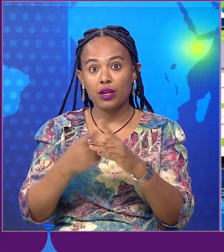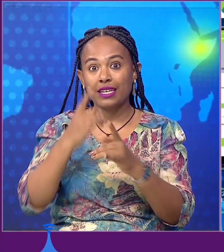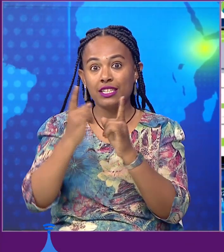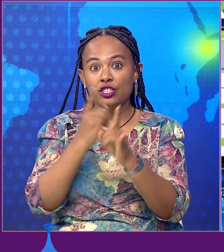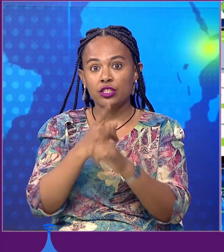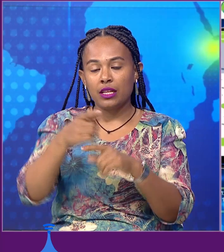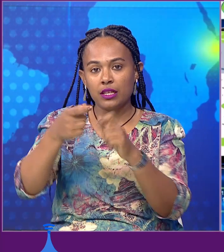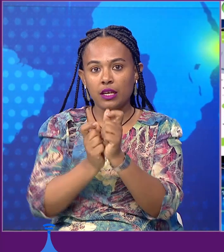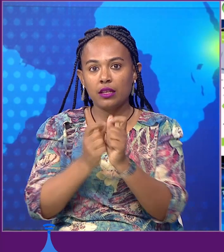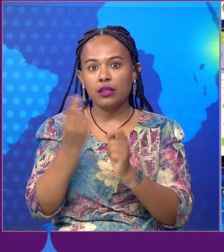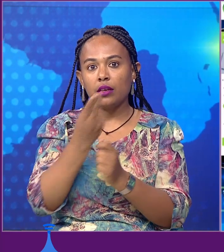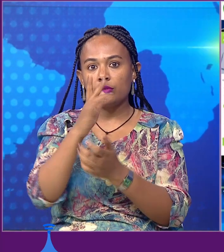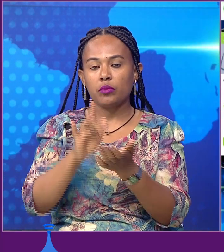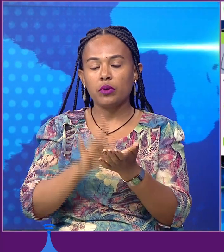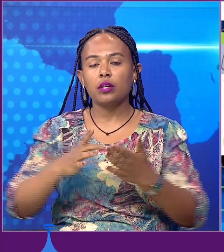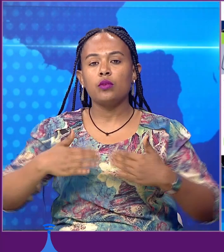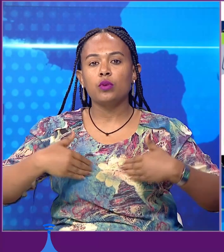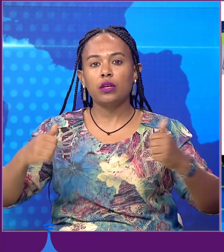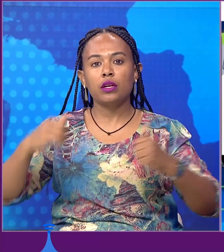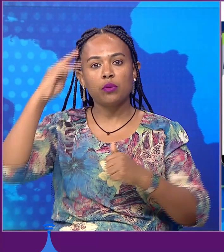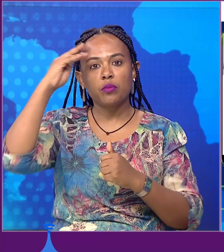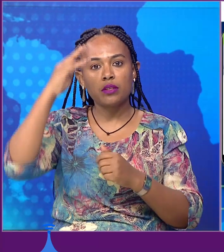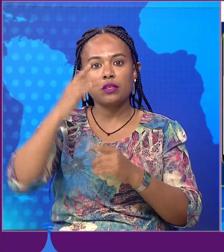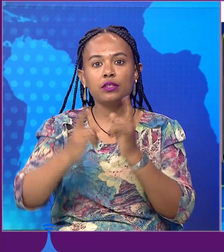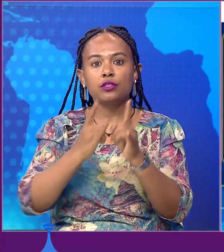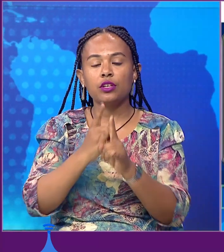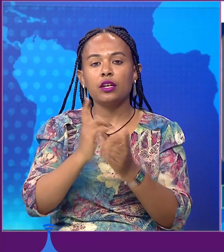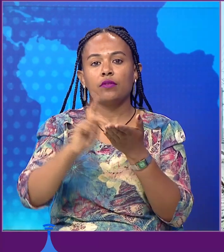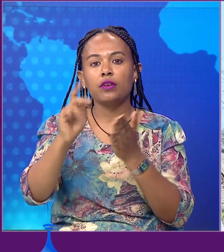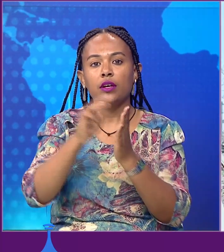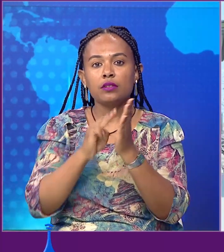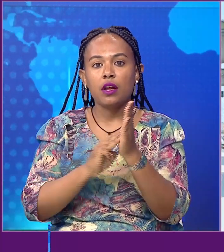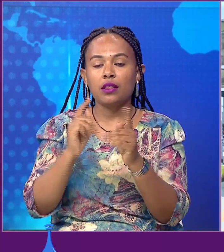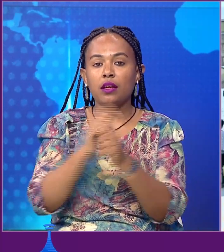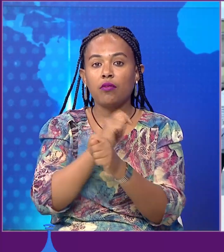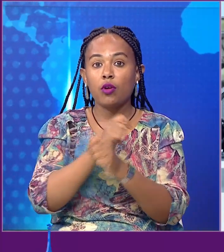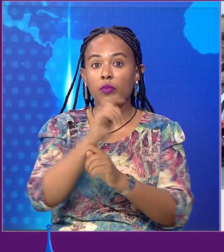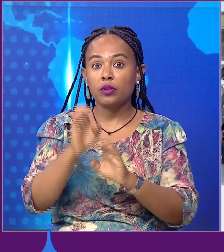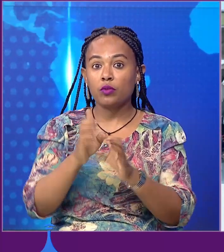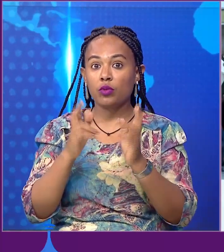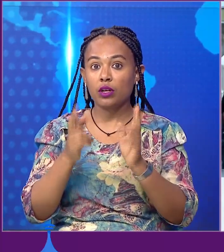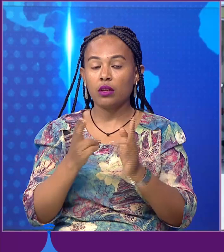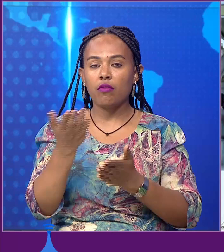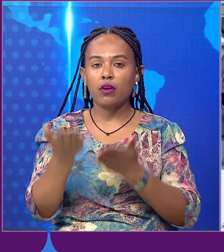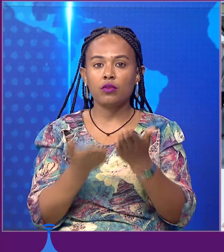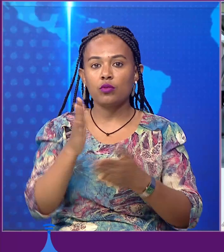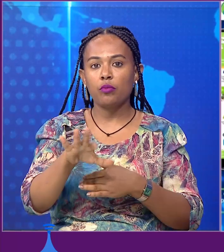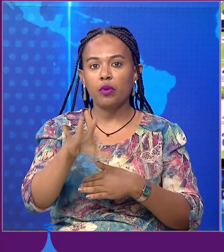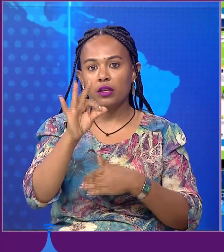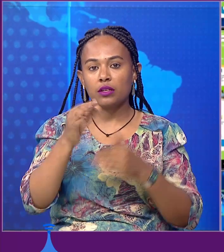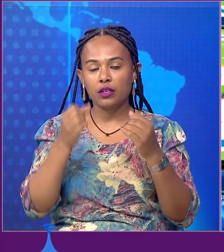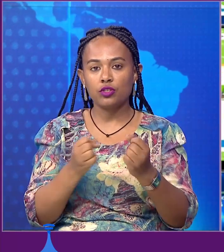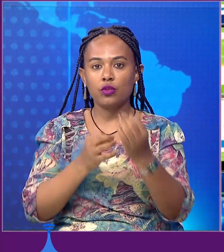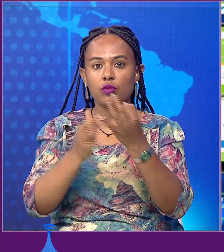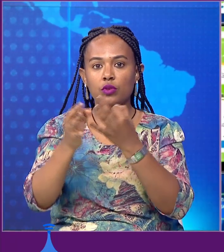አገልግሎት ተጠቃሚዎች መካከል ወጣት መብራቴ ደረጀ ዲጂታል የክፍያ ስርዓት ተግባራዊ መደረጉ ቀልጣፋ አገልግሎትን ማግኘት እንዳስቻለው